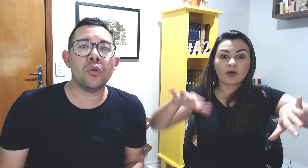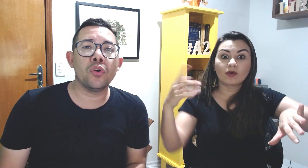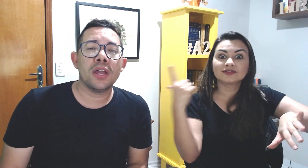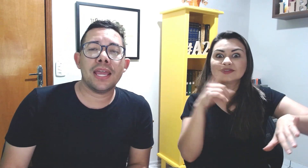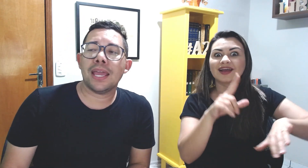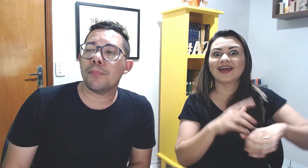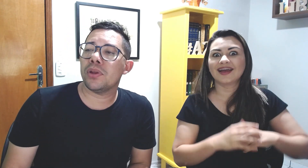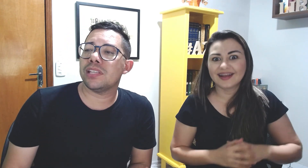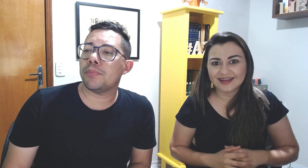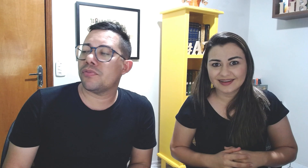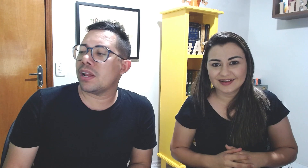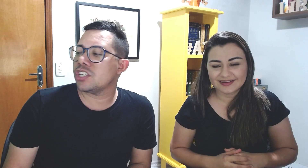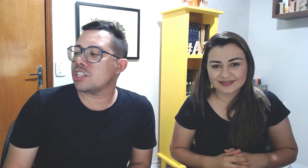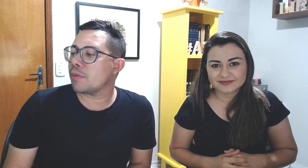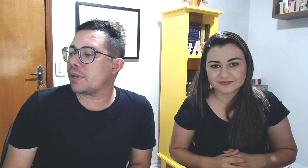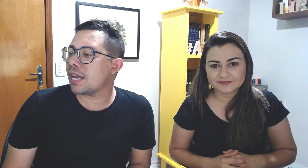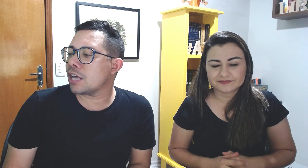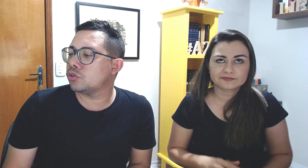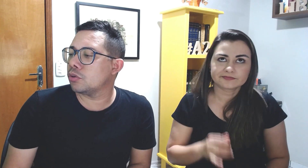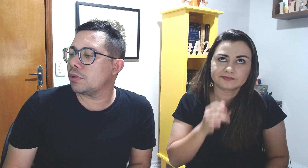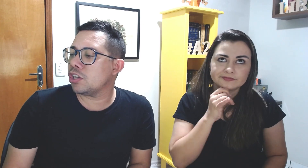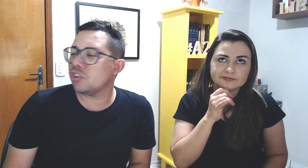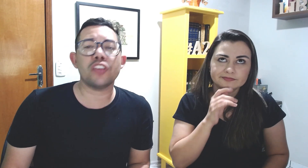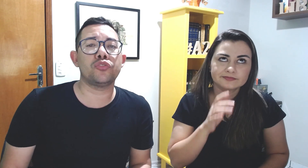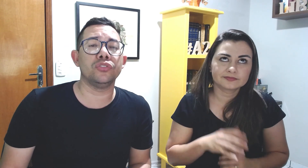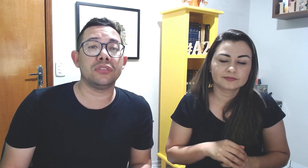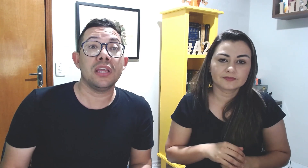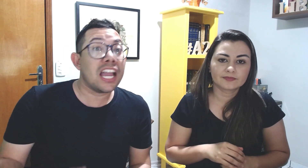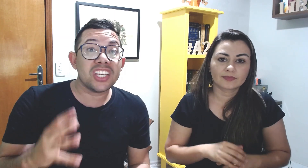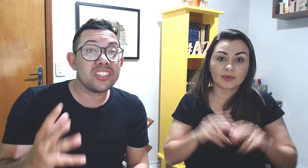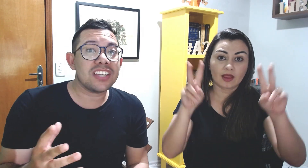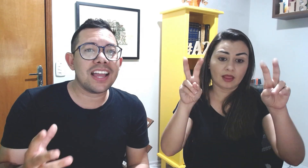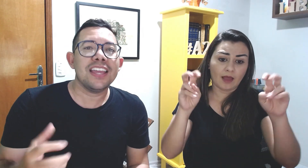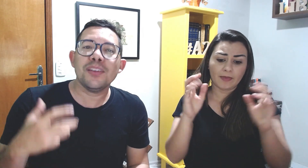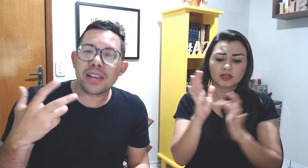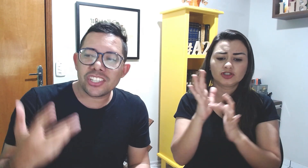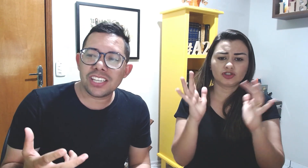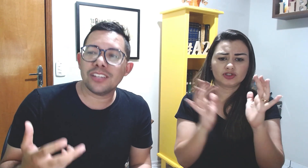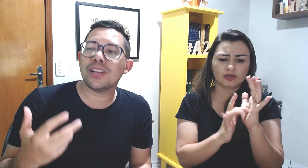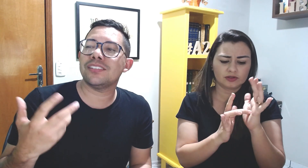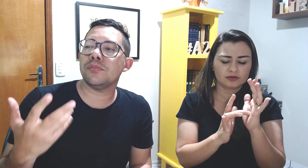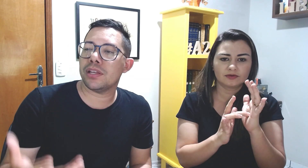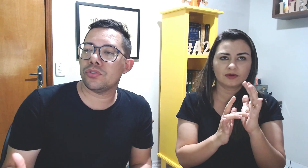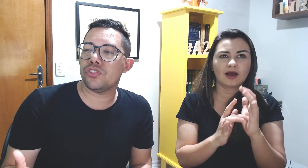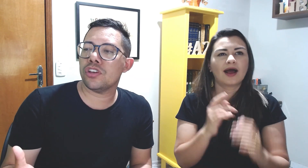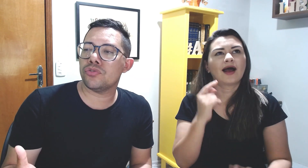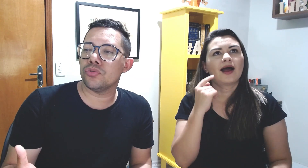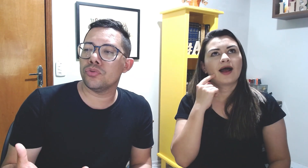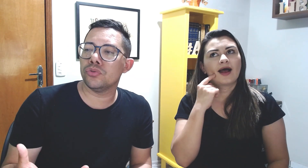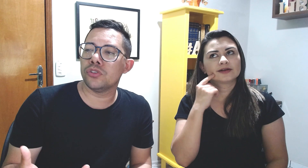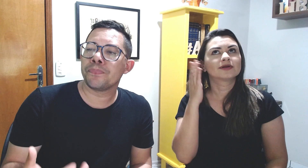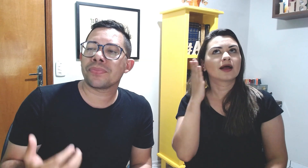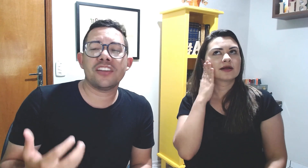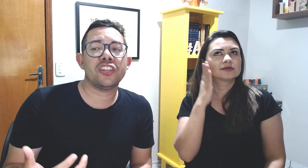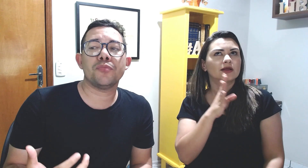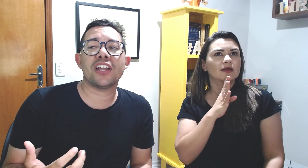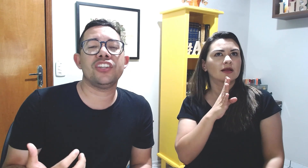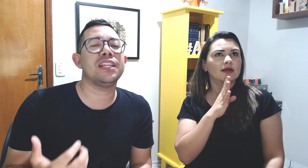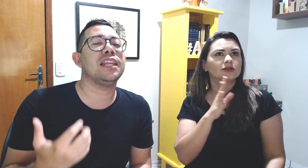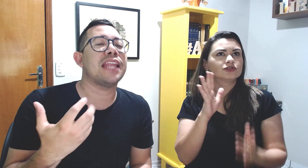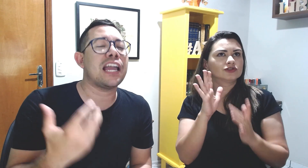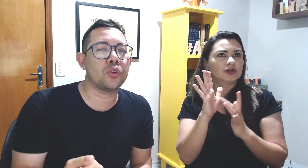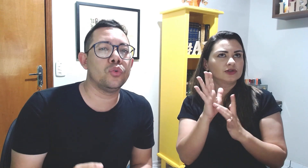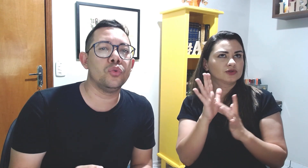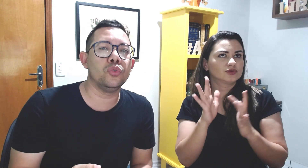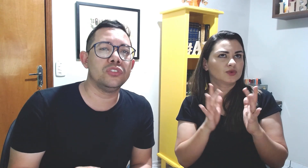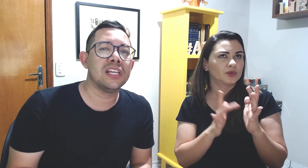Então falou, por exemplo, ele fala, a gente vai pregar sobre Jesus. A gente já imagina o nascimento de Jesus, a gente imagina